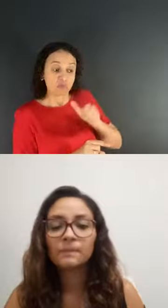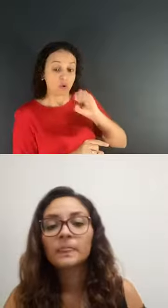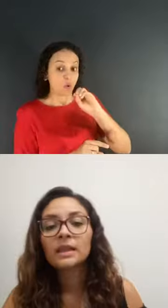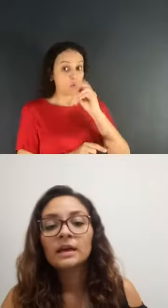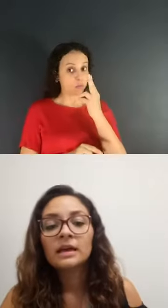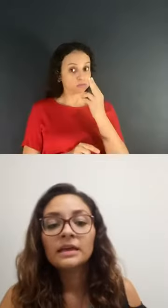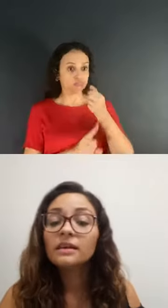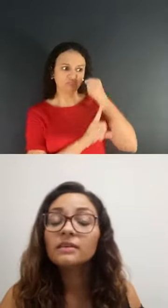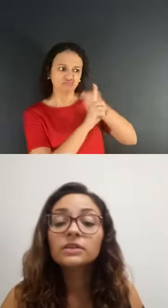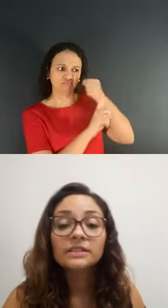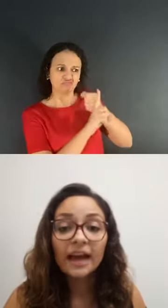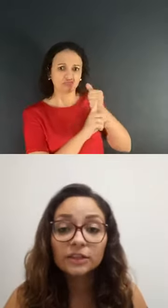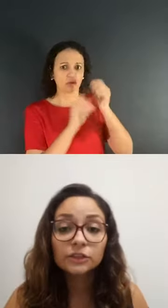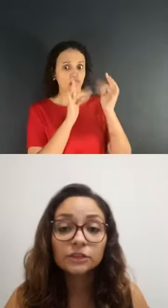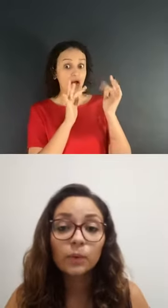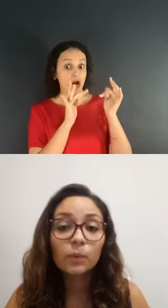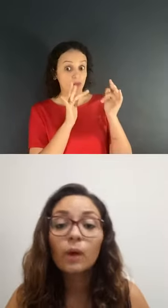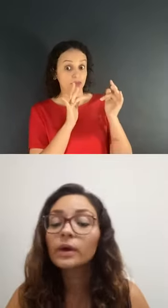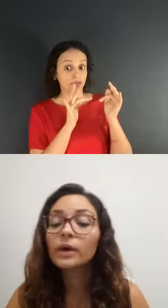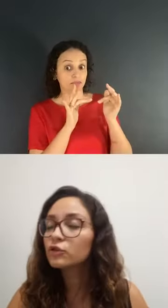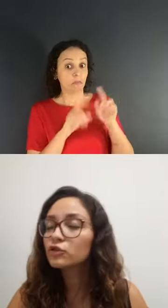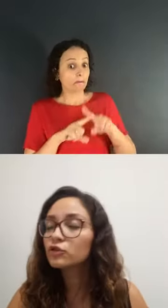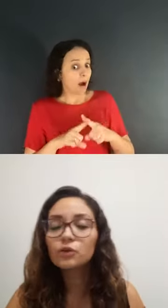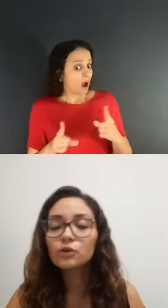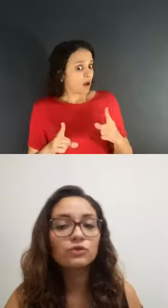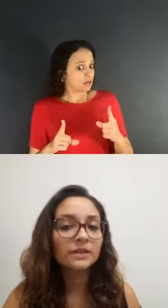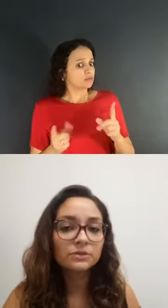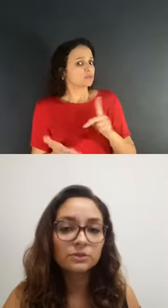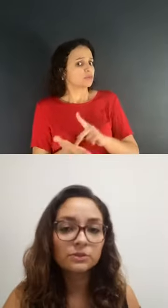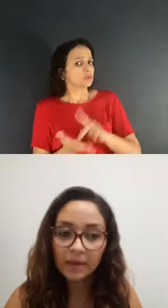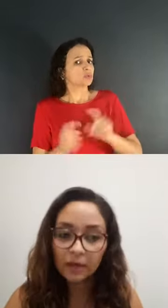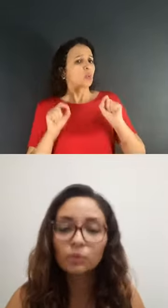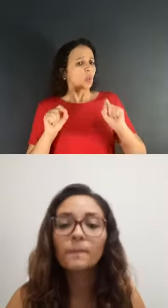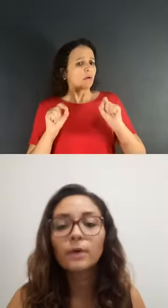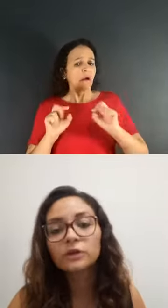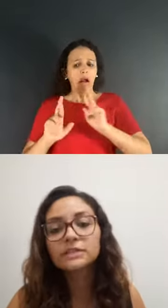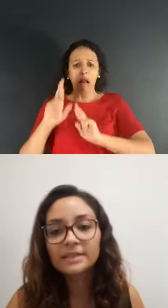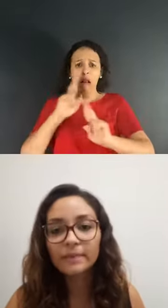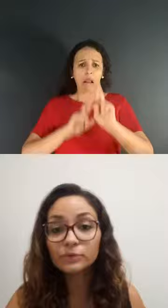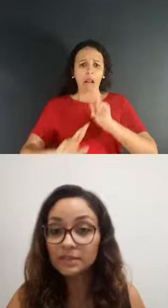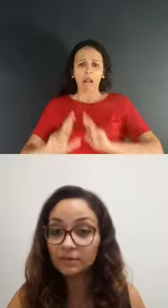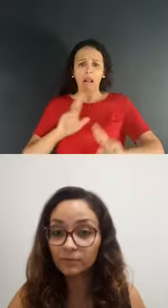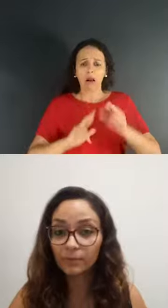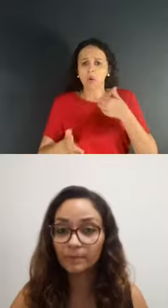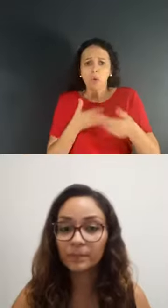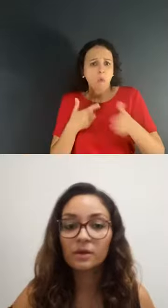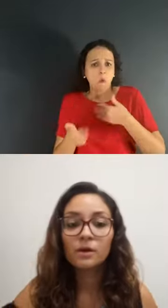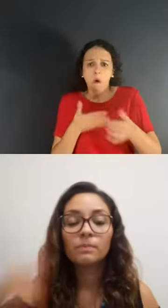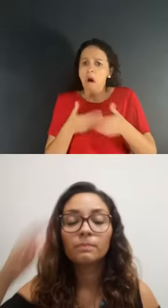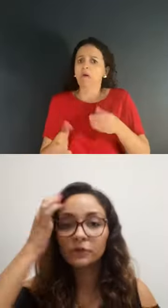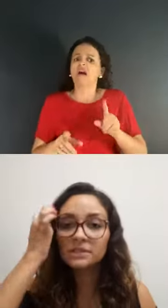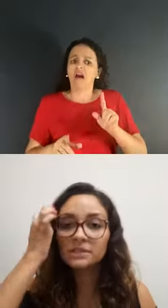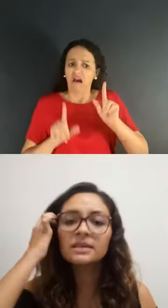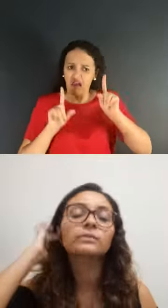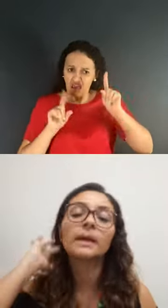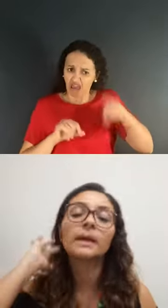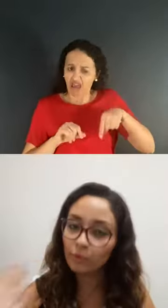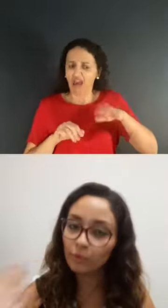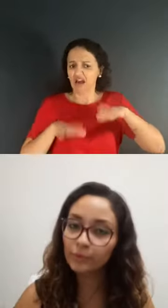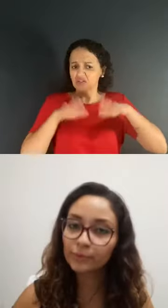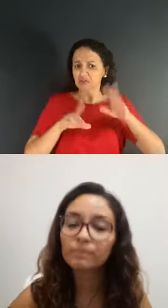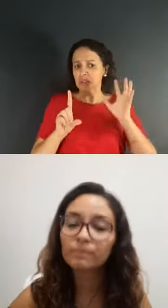namorada. E na verdade, qualquer tipo de relacionamento pode ser abusivo. Pode ser